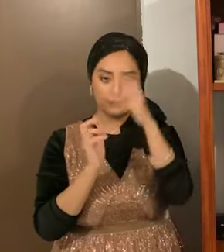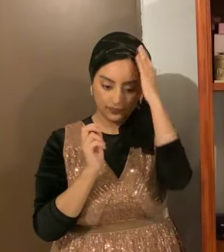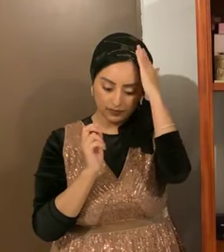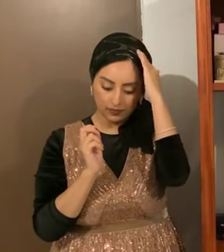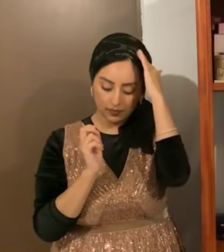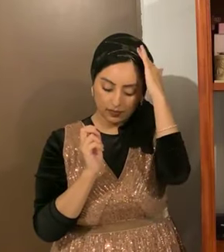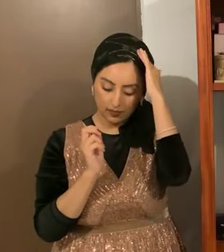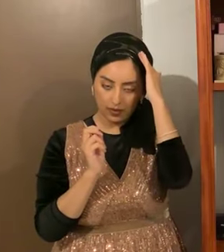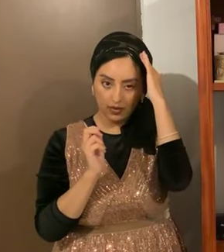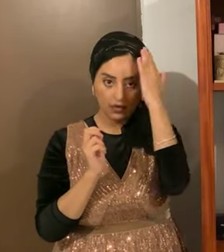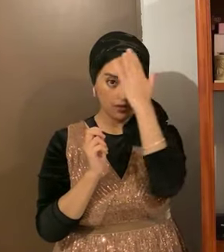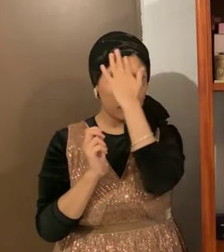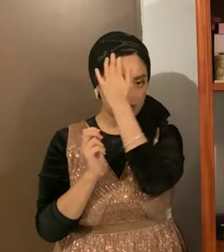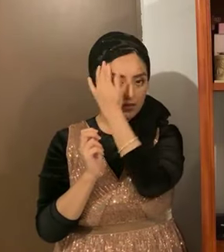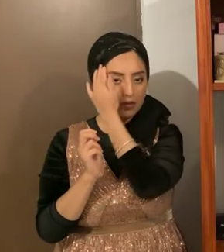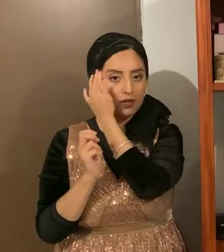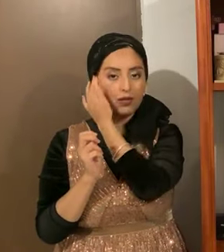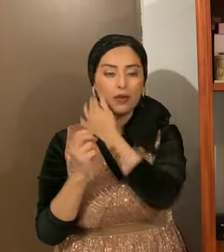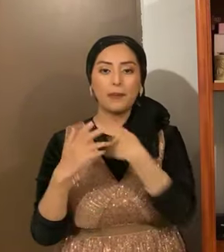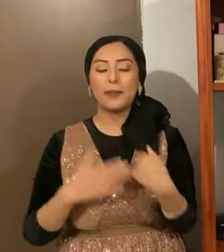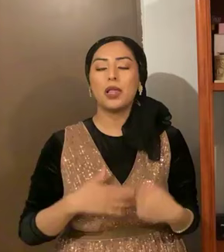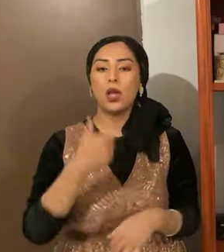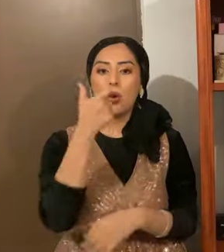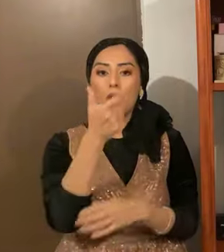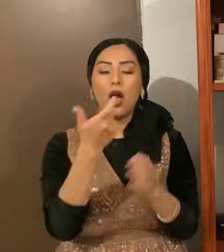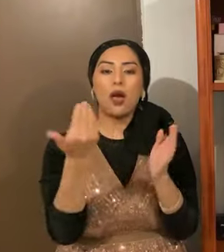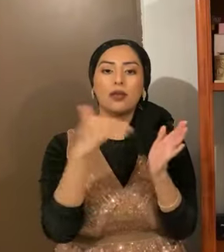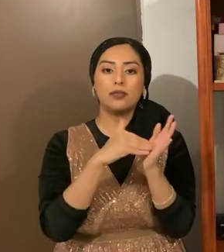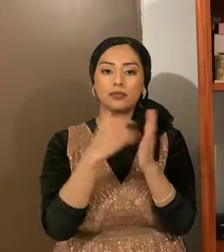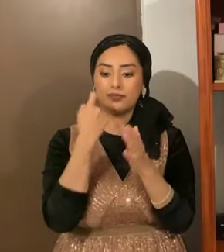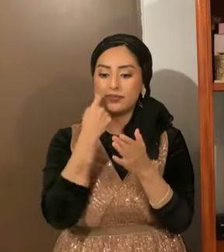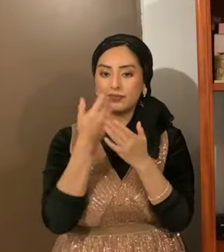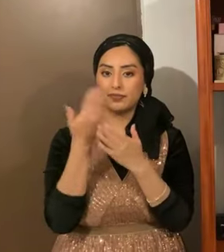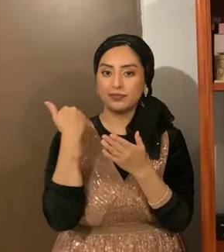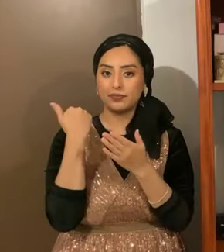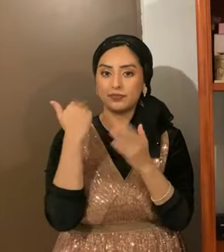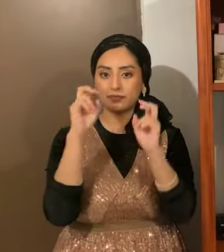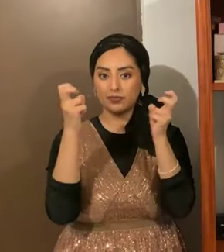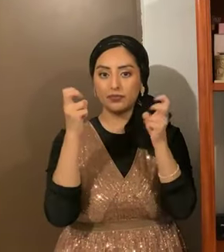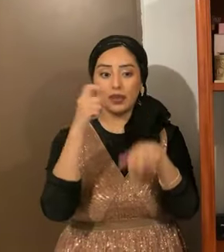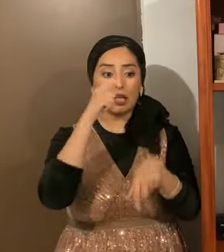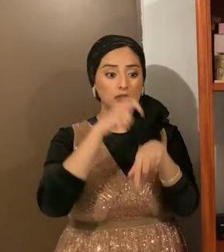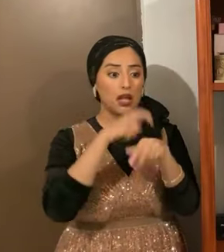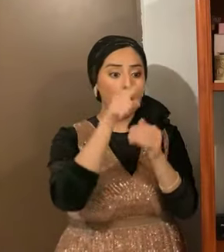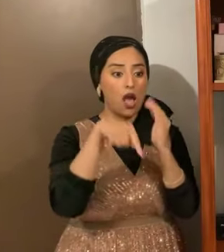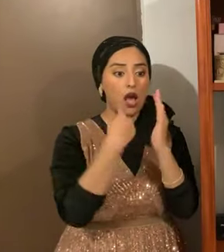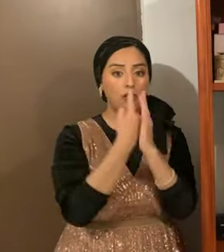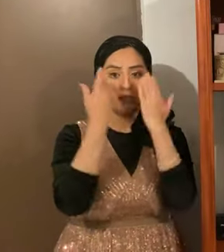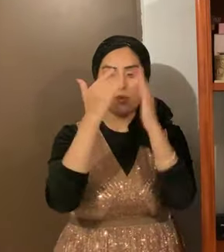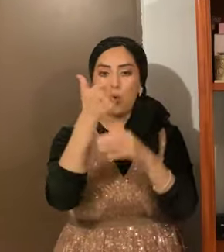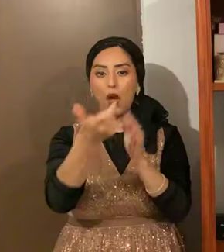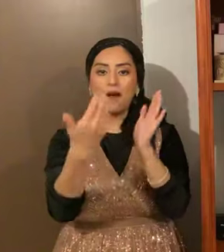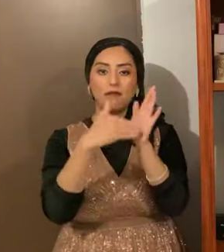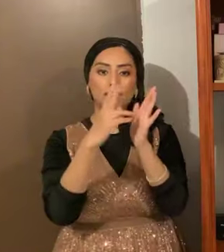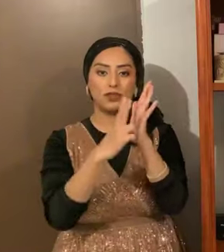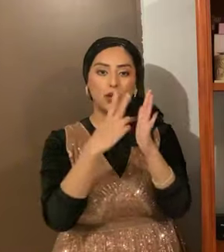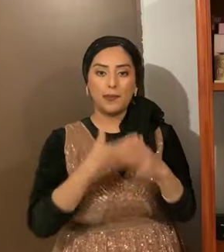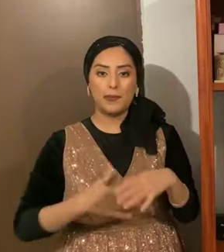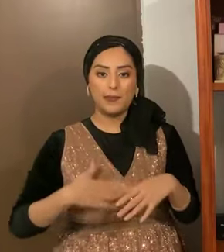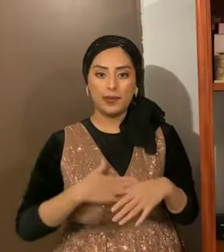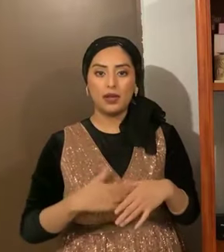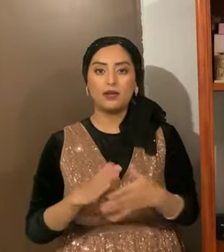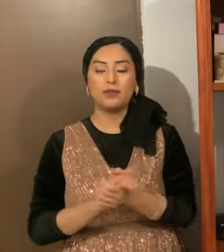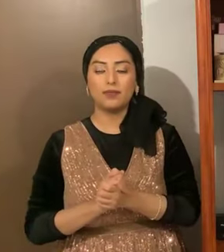venido compartiendo, que vale la pena que lo repasen. Por ejemplo, el día y la hora nadie lo sabe. ¿Sí? Ya vemos